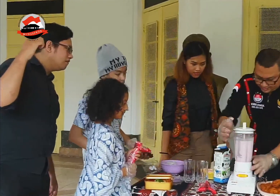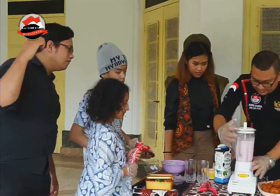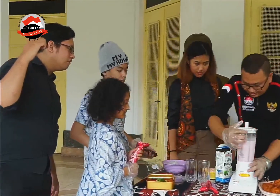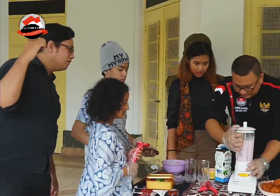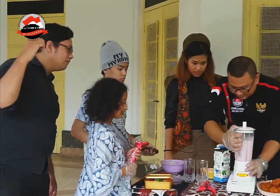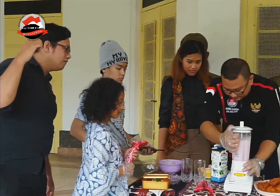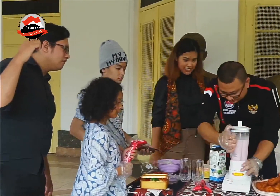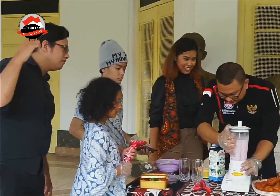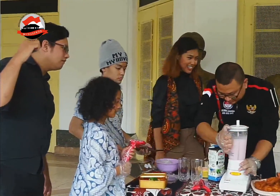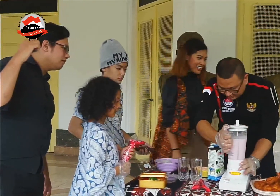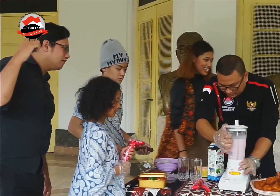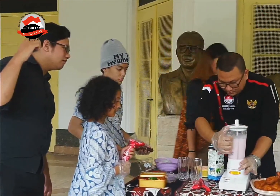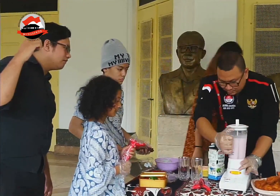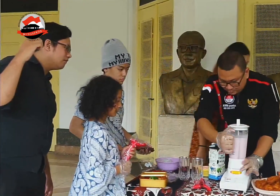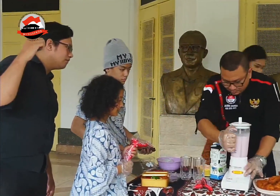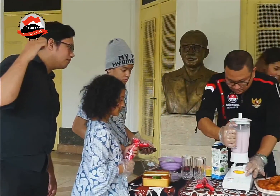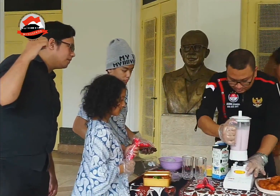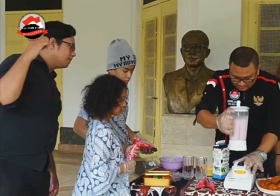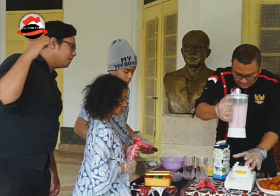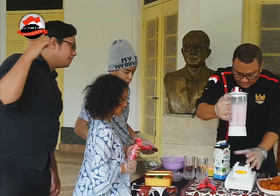belum kencang ternyata ini.